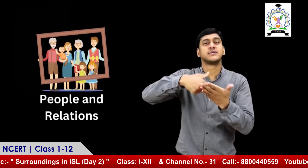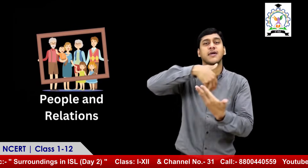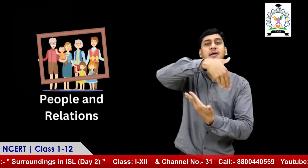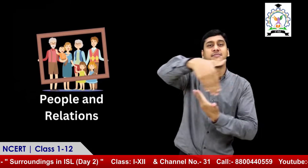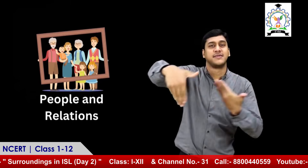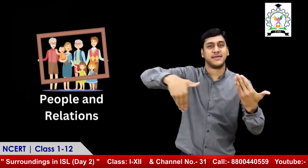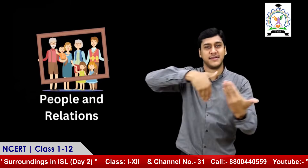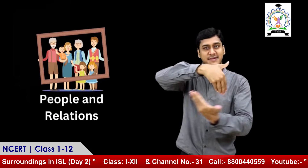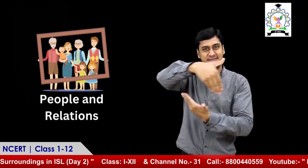संबंध।